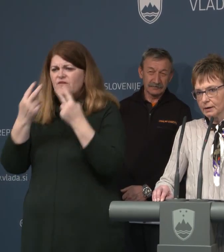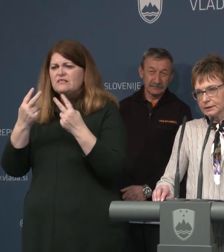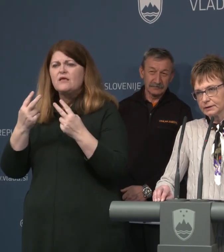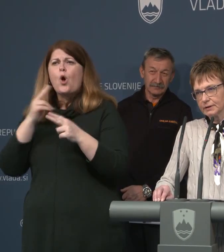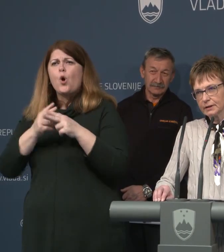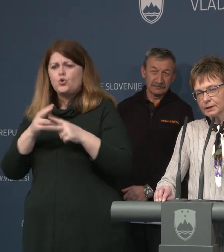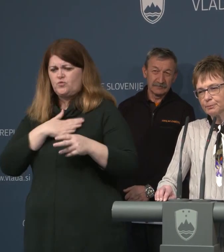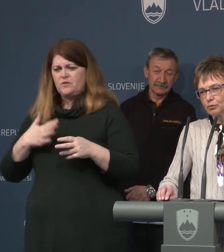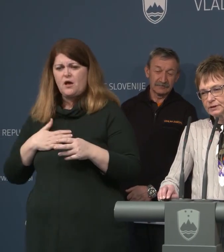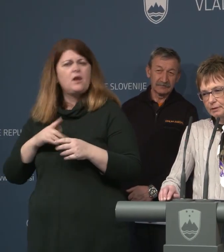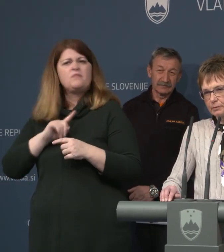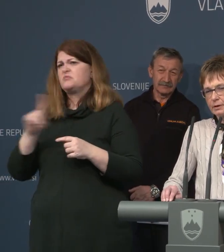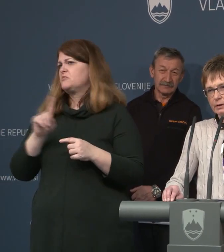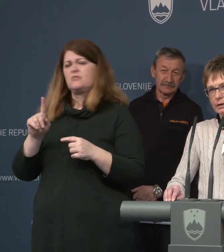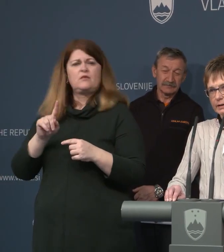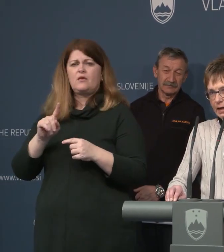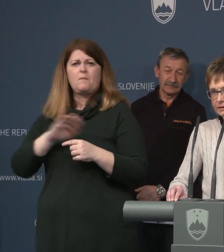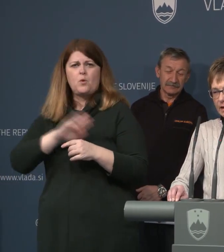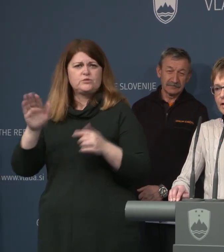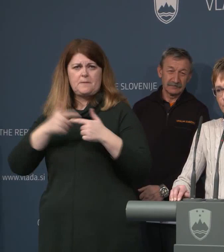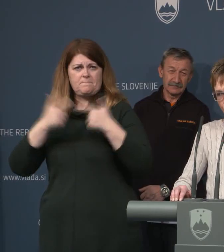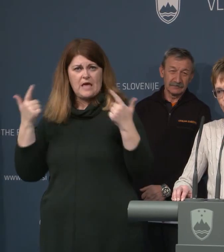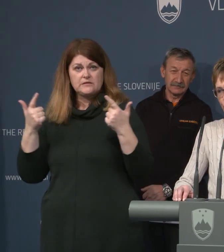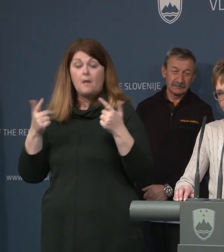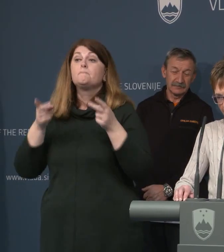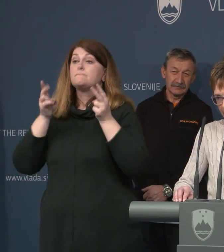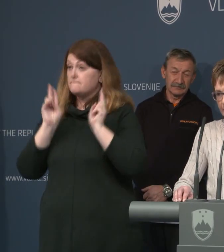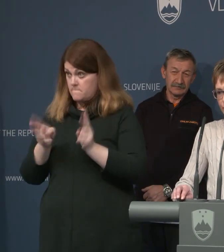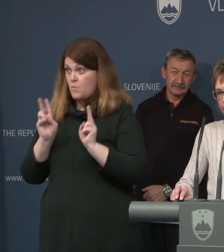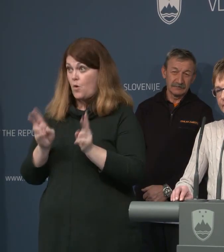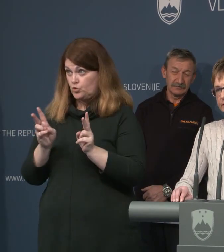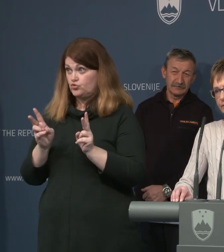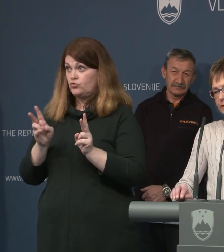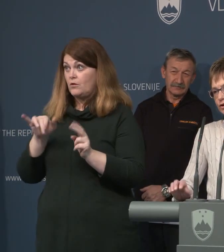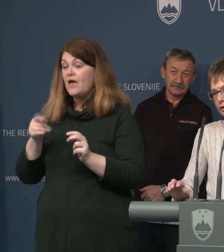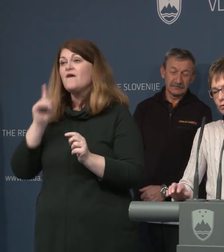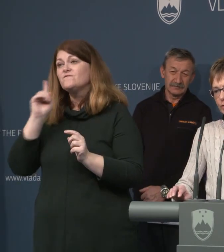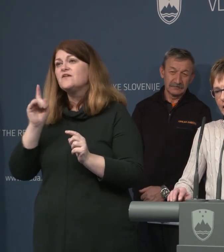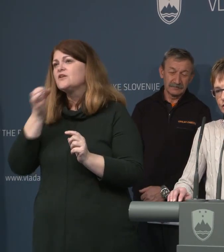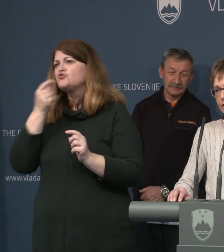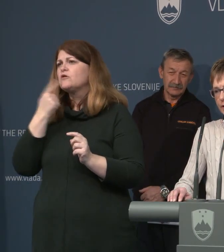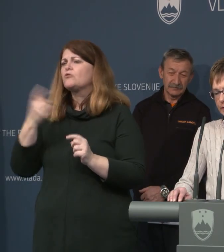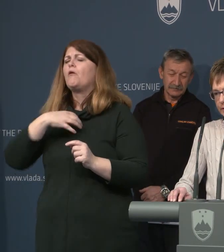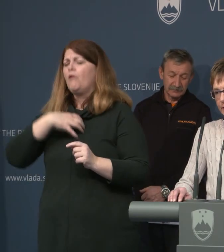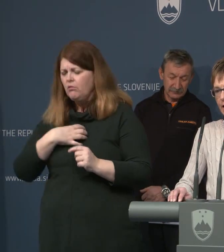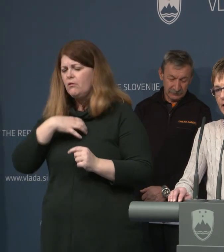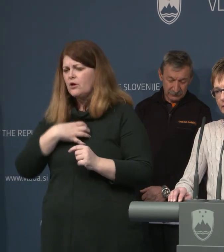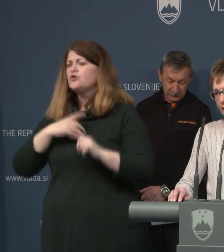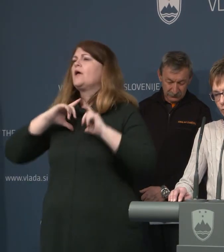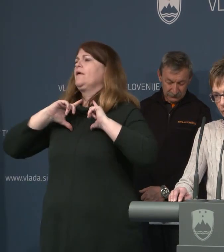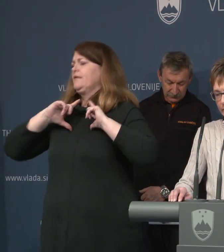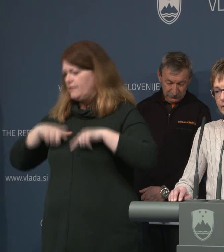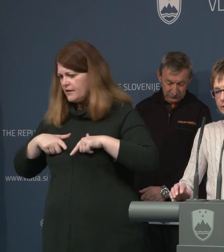dihal, seveda ni povsem jasna, možno je, vendar seveda, če nekdo kašlja, kiha